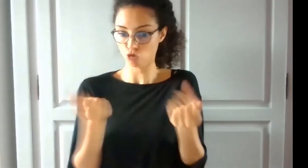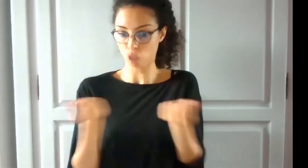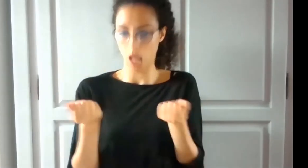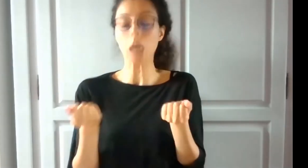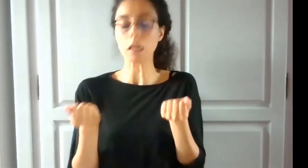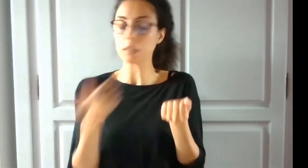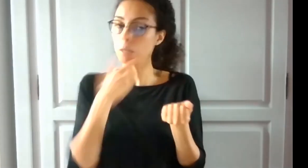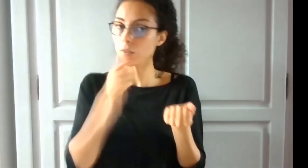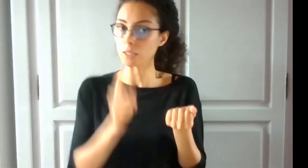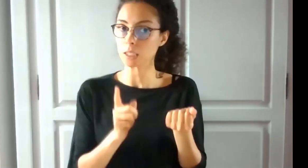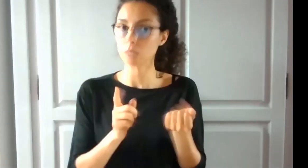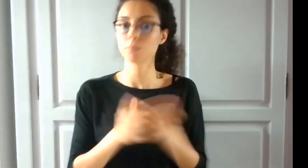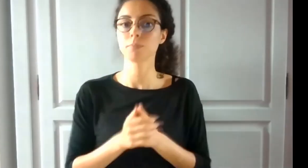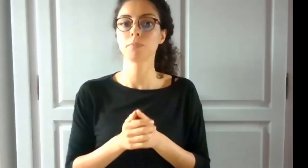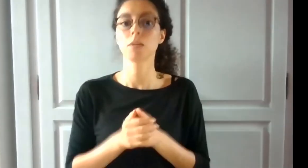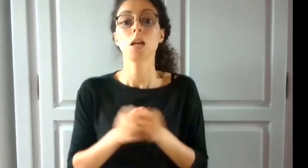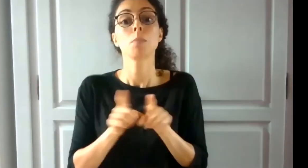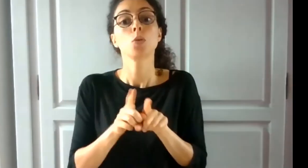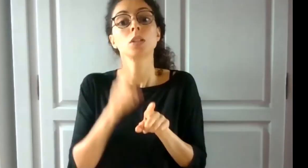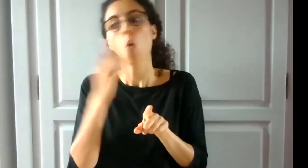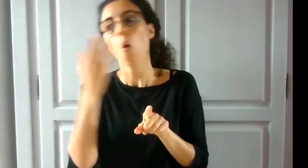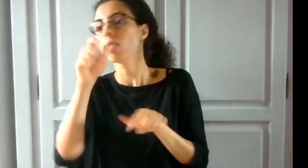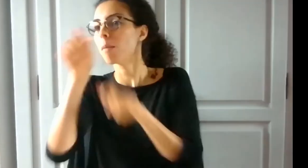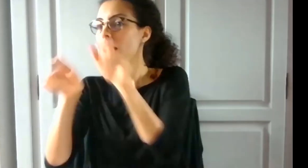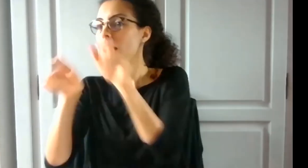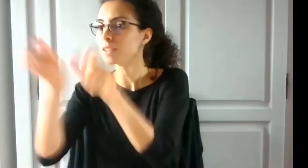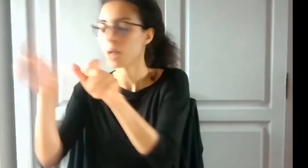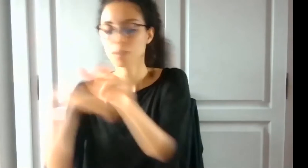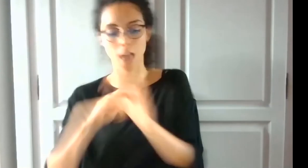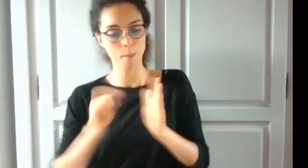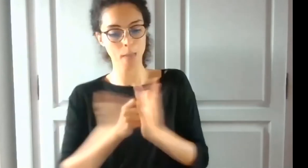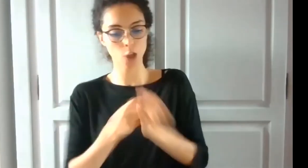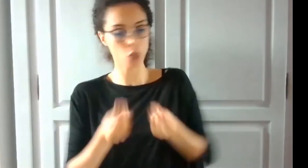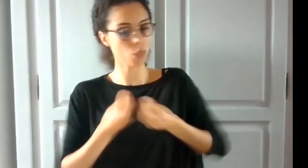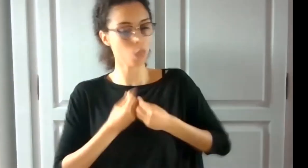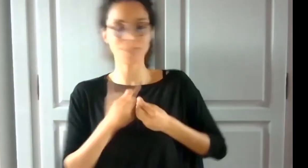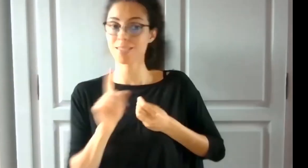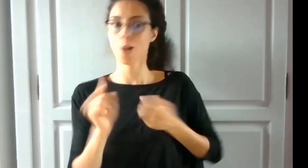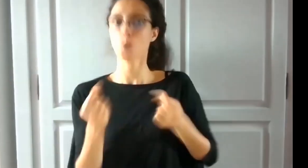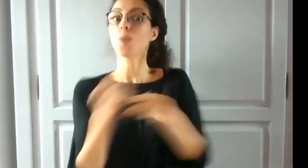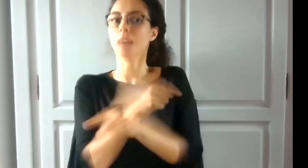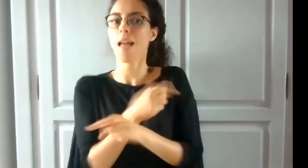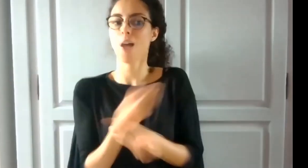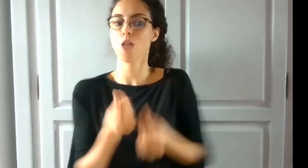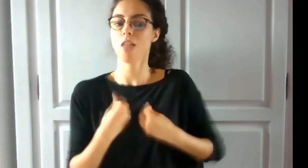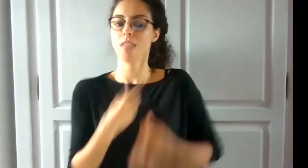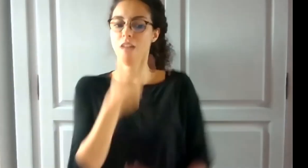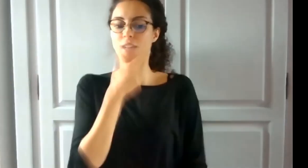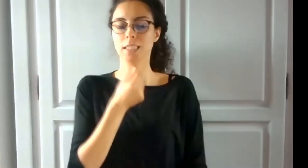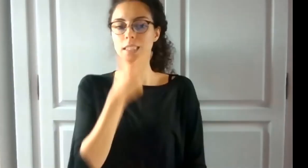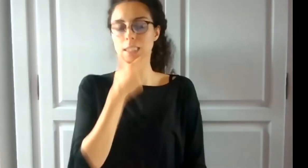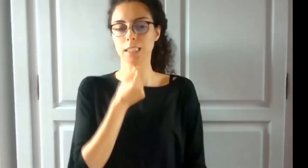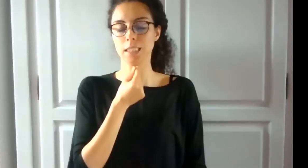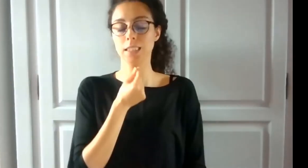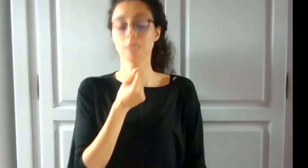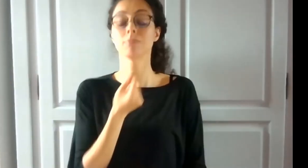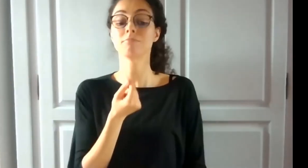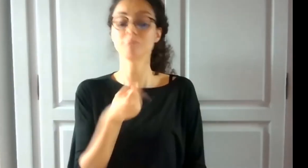d'autres, ces périodes, elles ont au contraire facilité les choses. Puisque ce sont des personnes